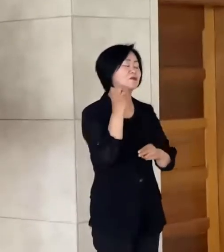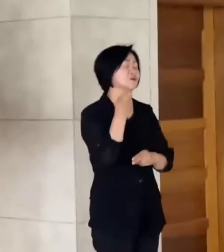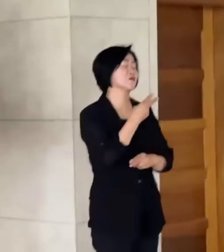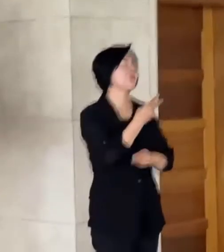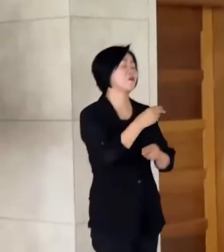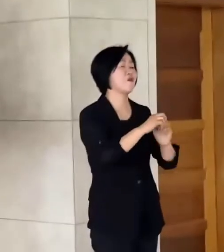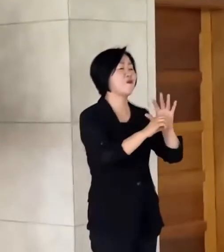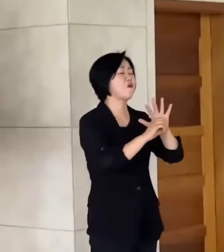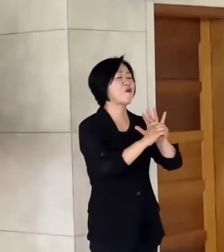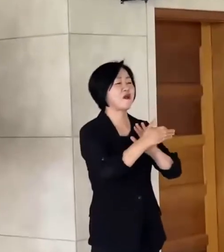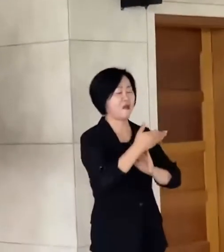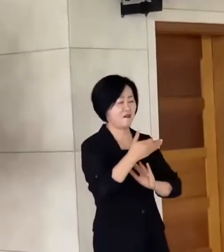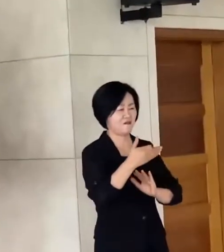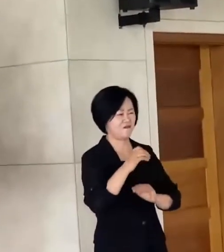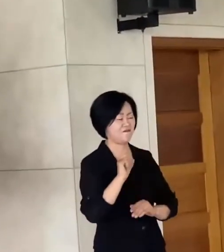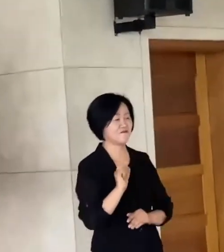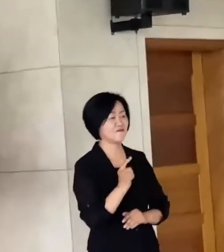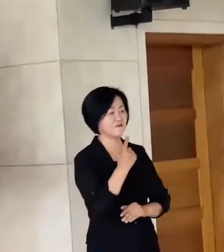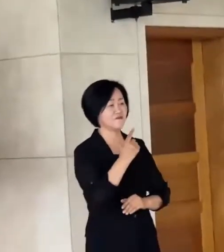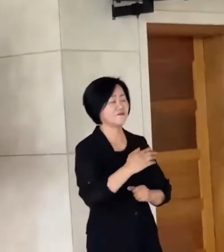코로나19가 왔습니다.